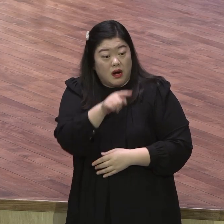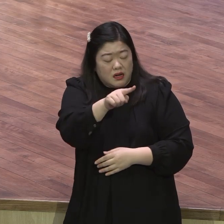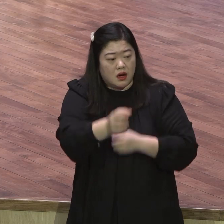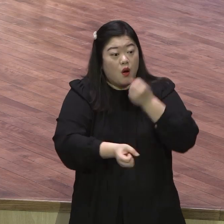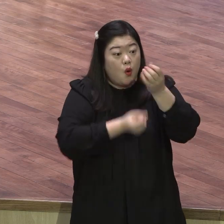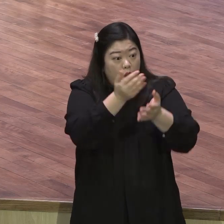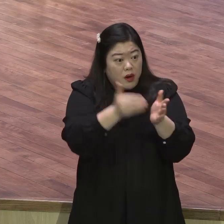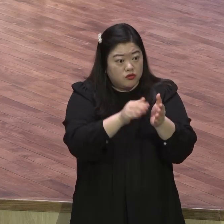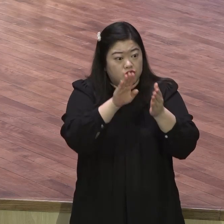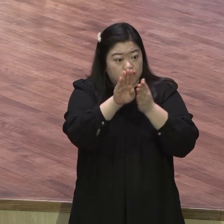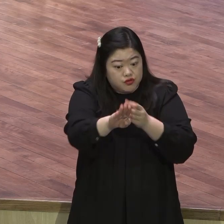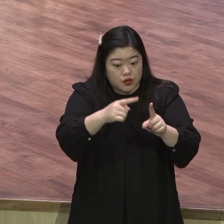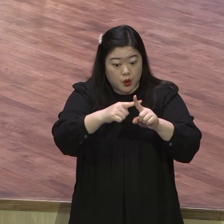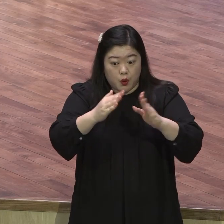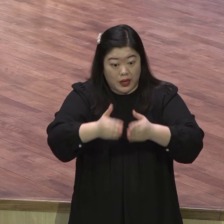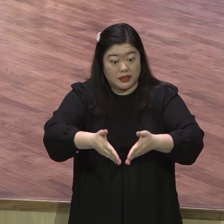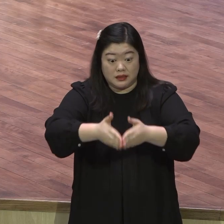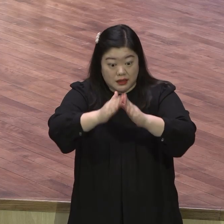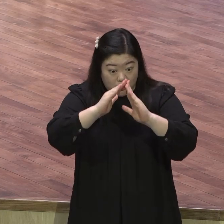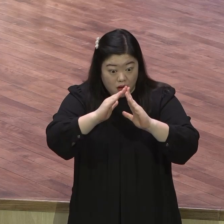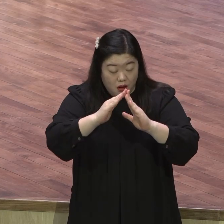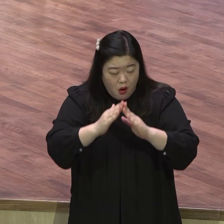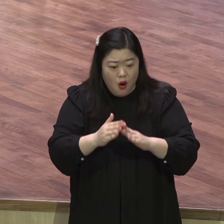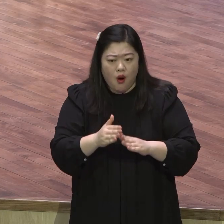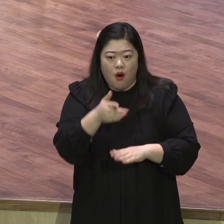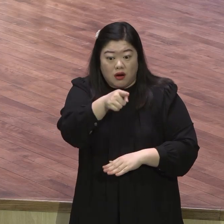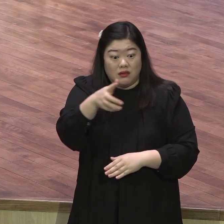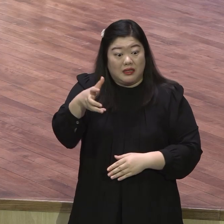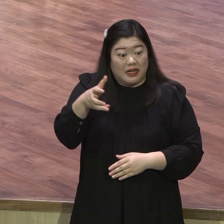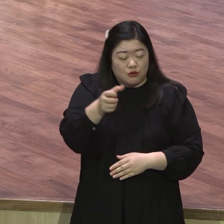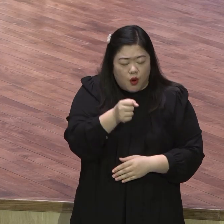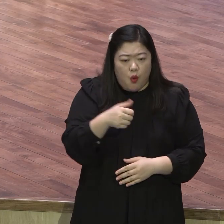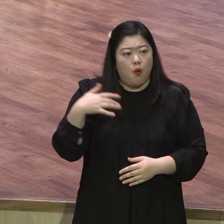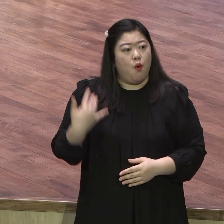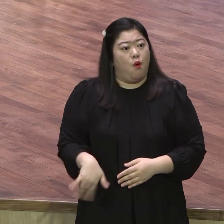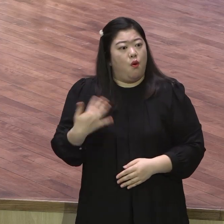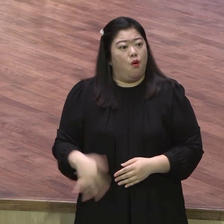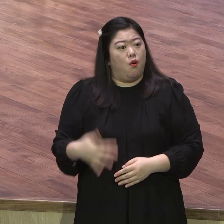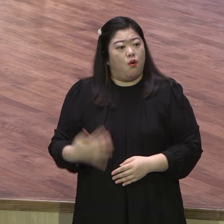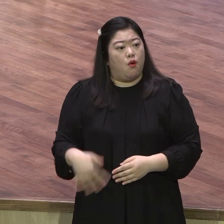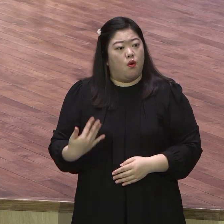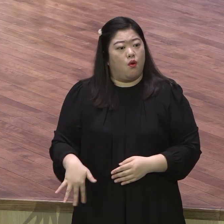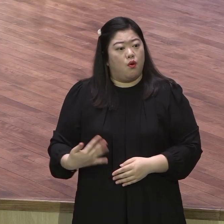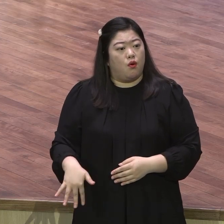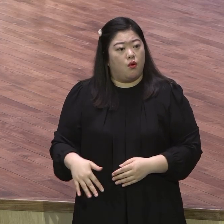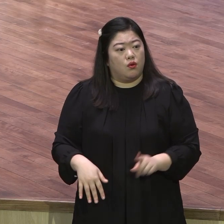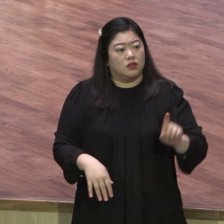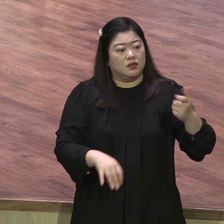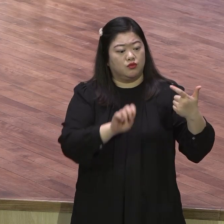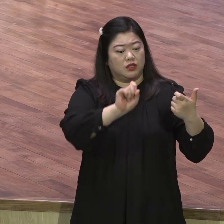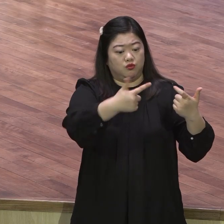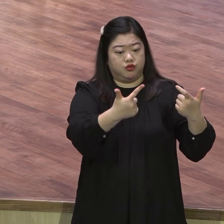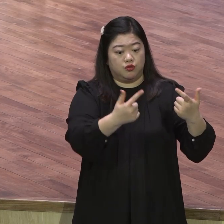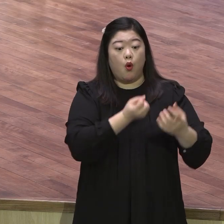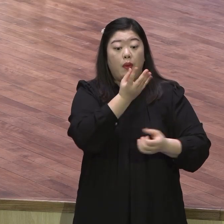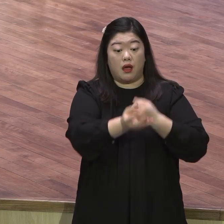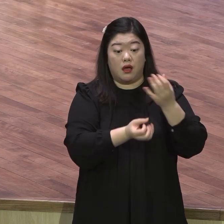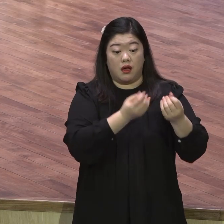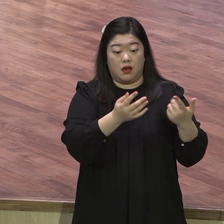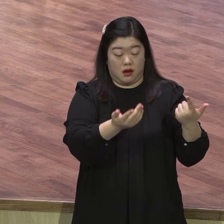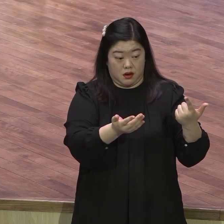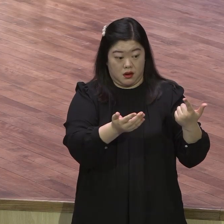매주 고백을 하는 것입니다. 이 고백을 베드로가 했어요. 그런데 고백은 했는데 예수님